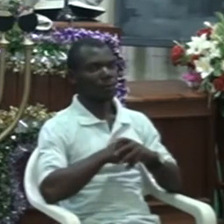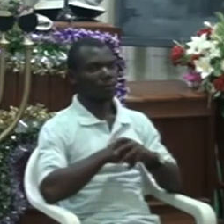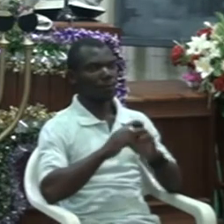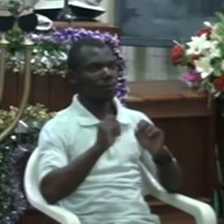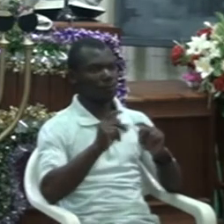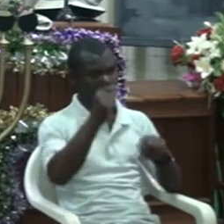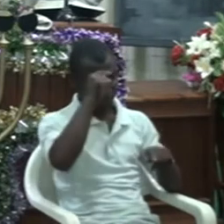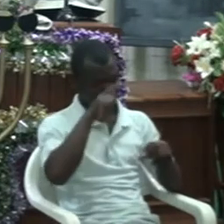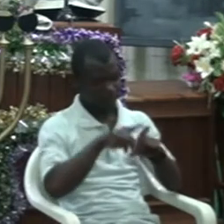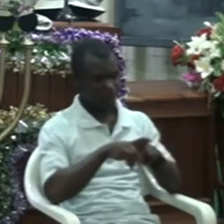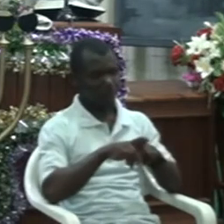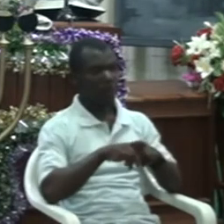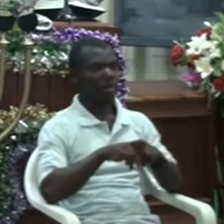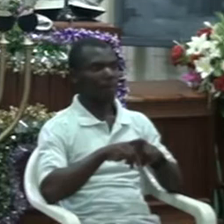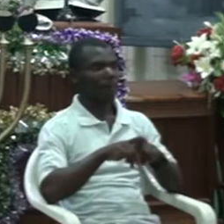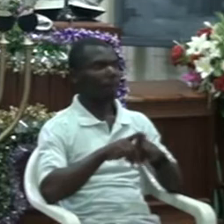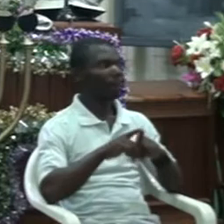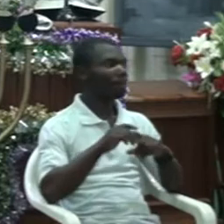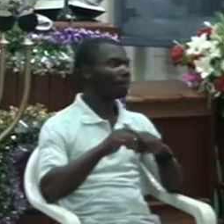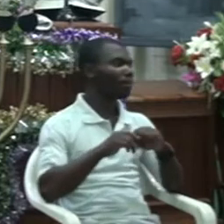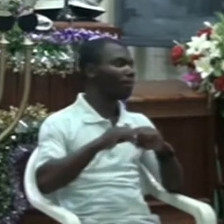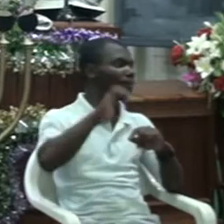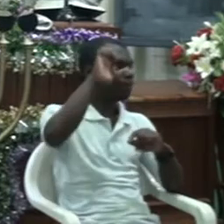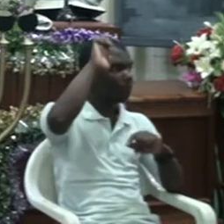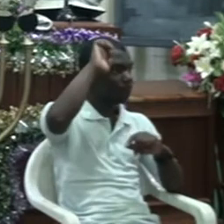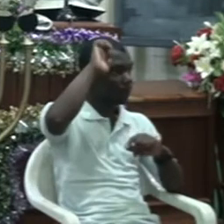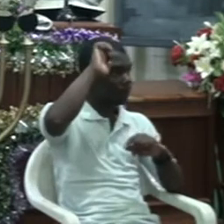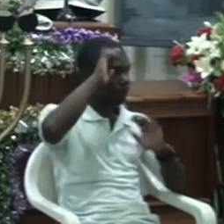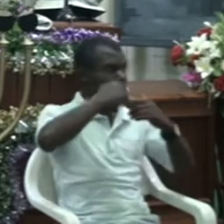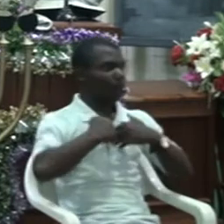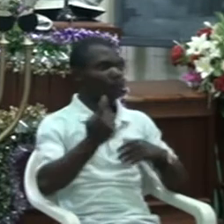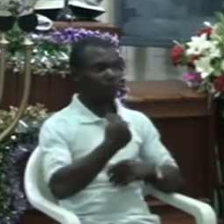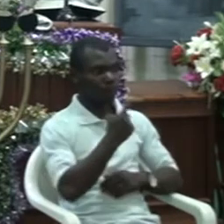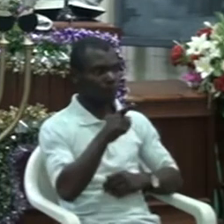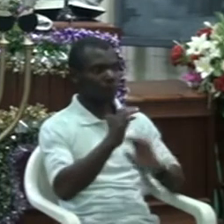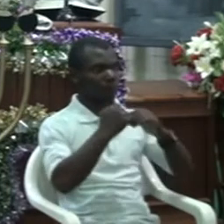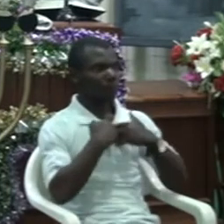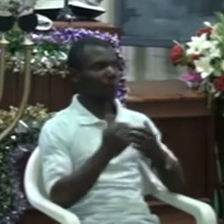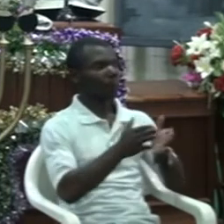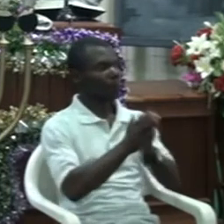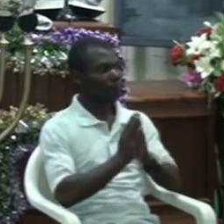Ok, frère. Elisa et Elia Kasema, umeomba neno ngumu.